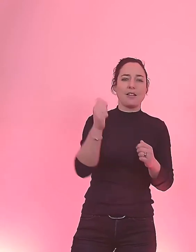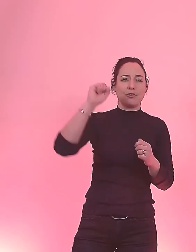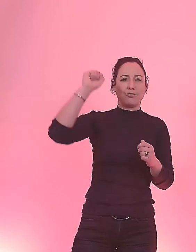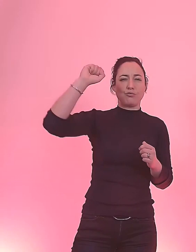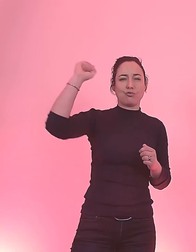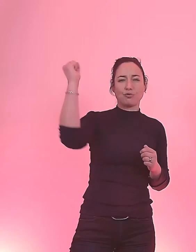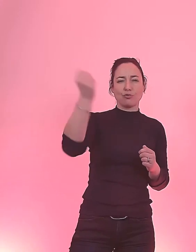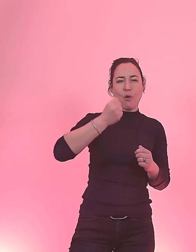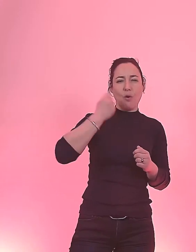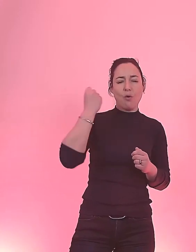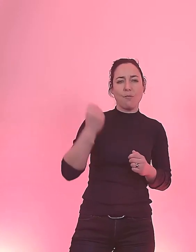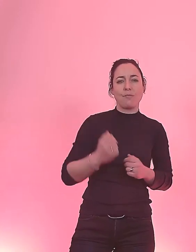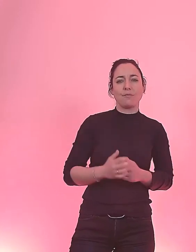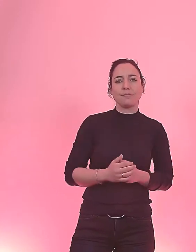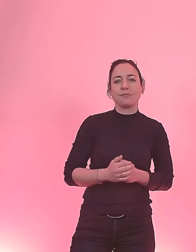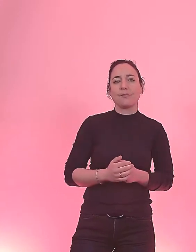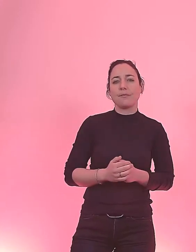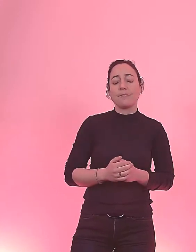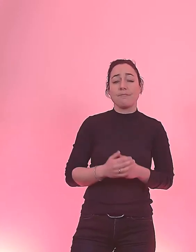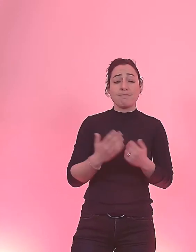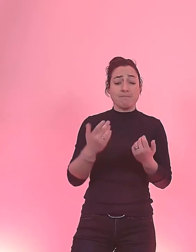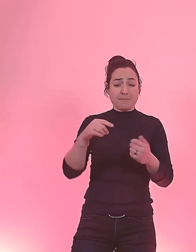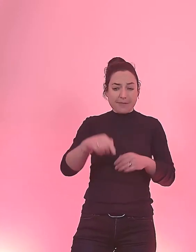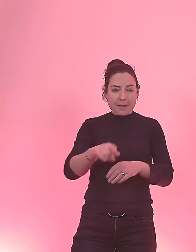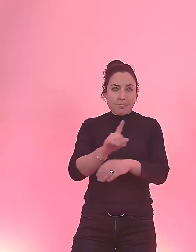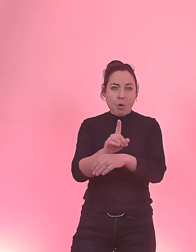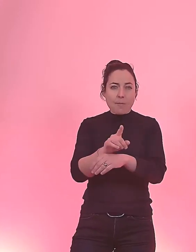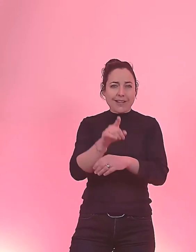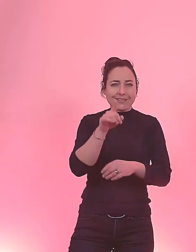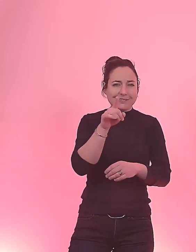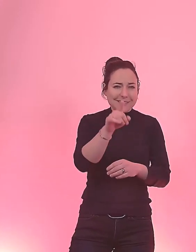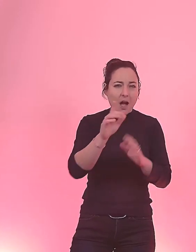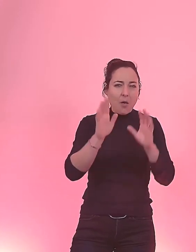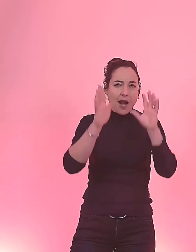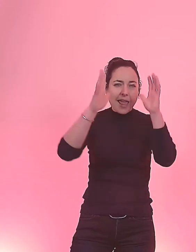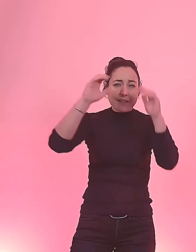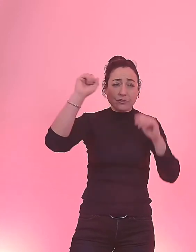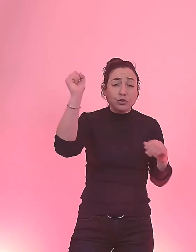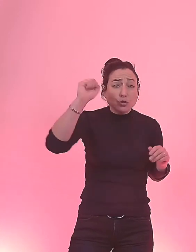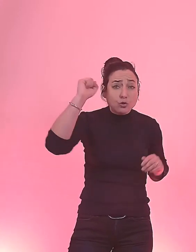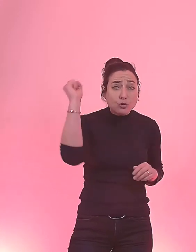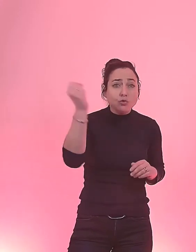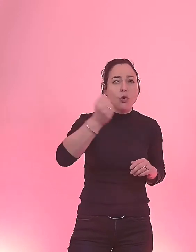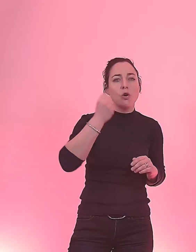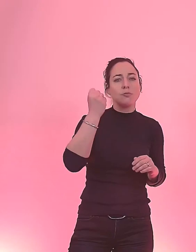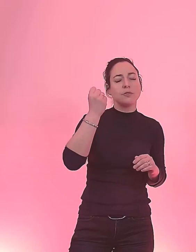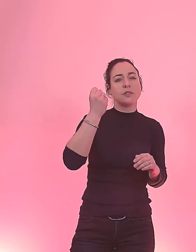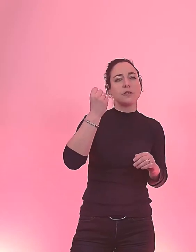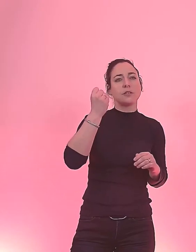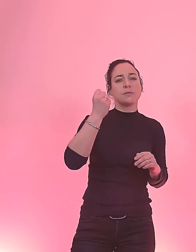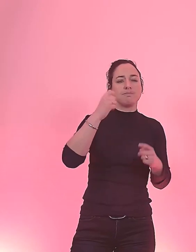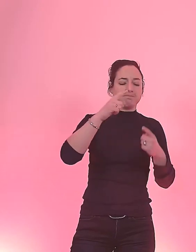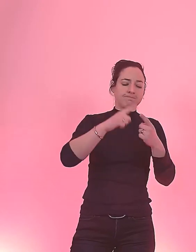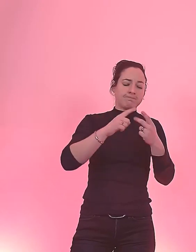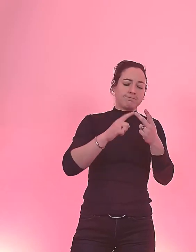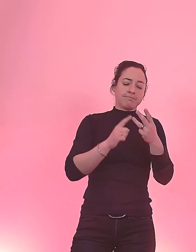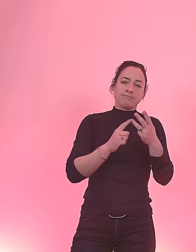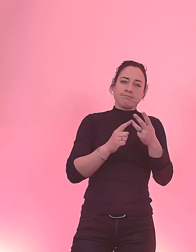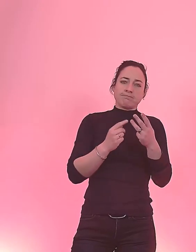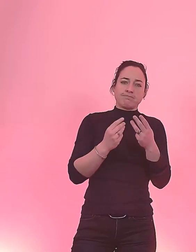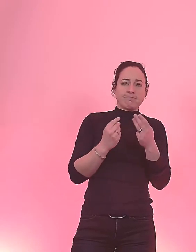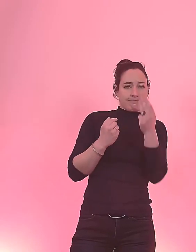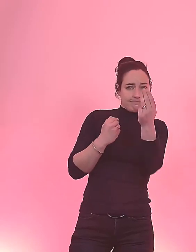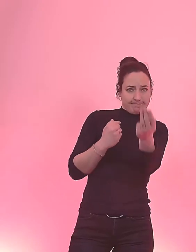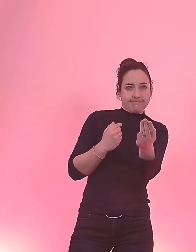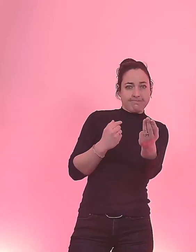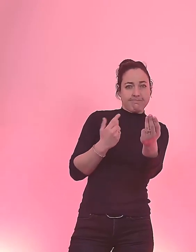als het op dit moment stormt in jouw leven dan wil ik je drie dingen aanraden op basis van dit